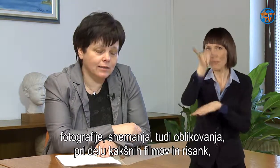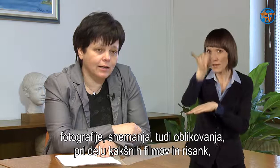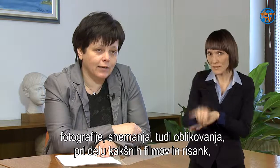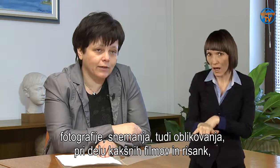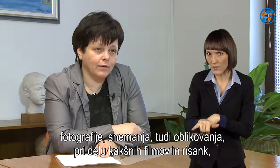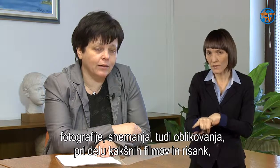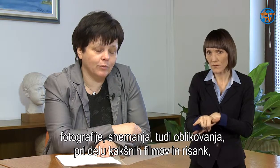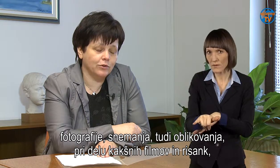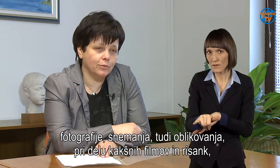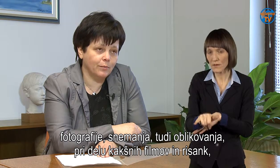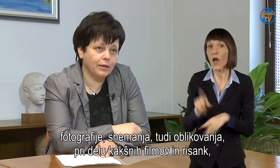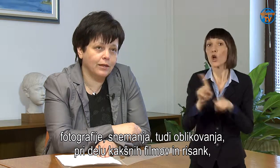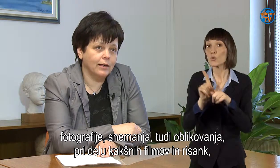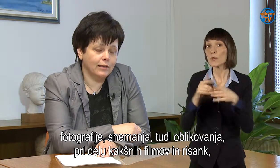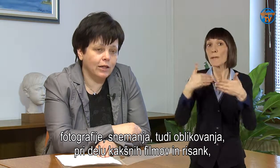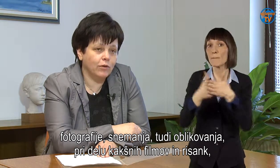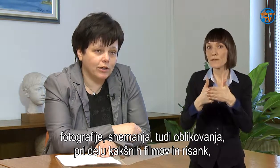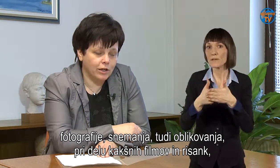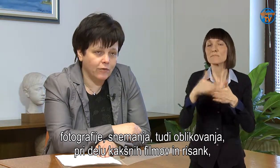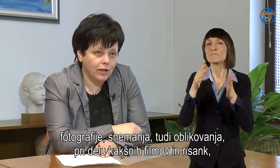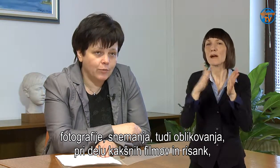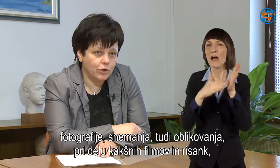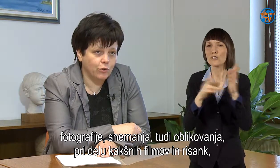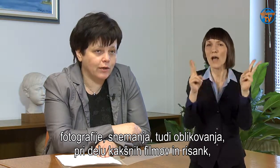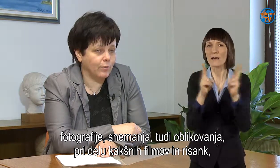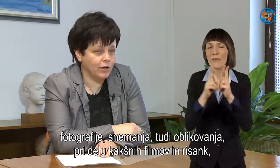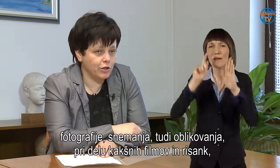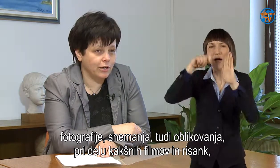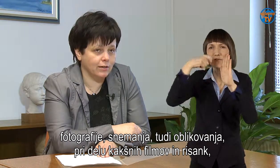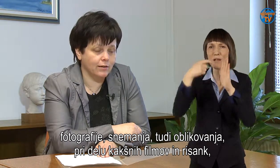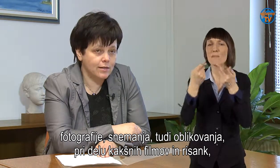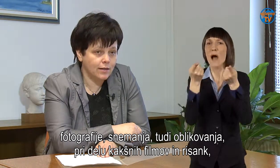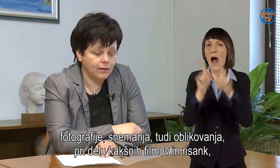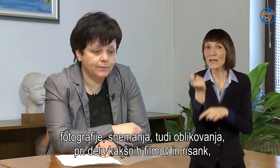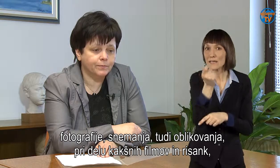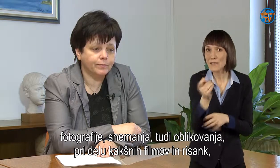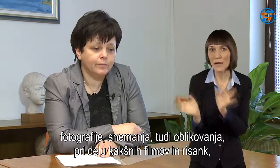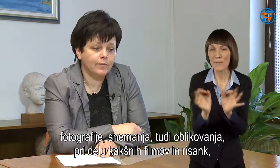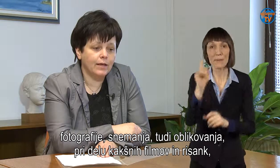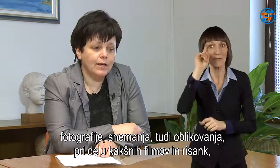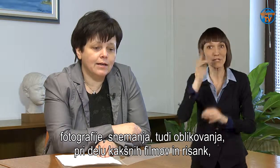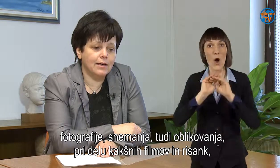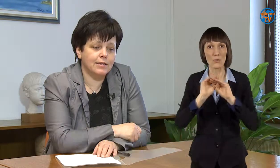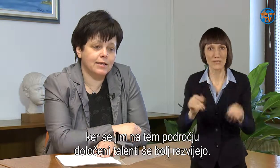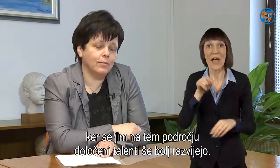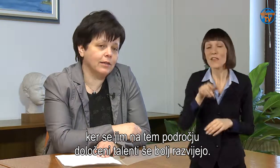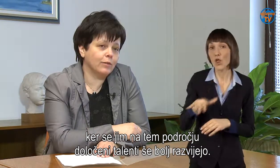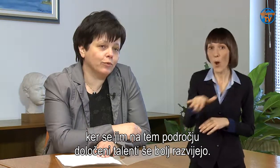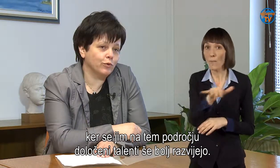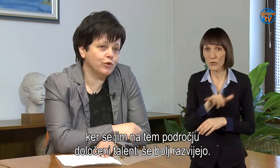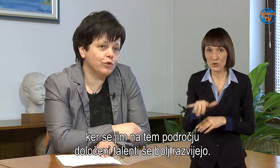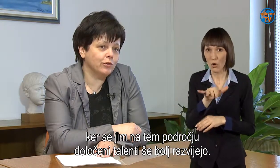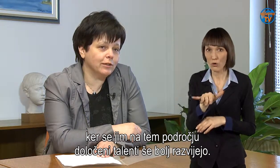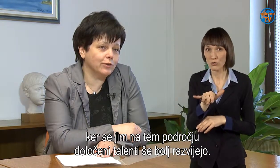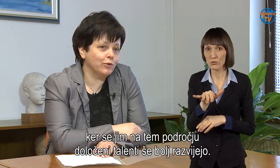dela izdelavi oziroma pri delu kakšnih filmčkov ali manjših risank, ker se jim na